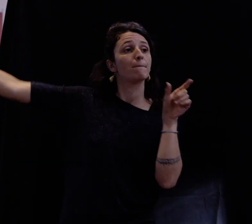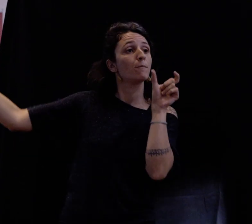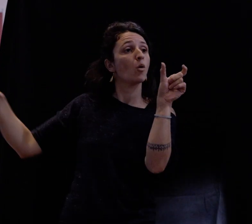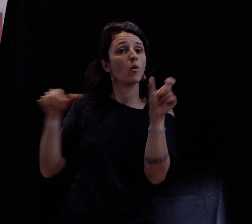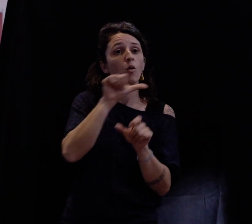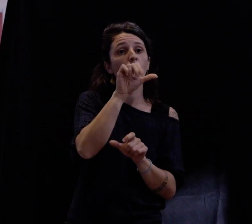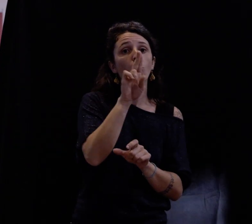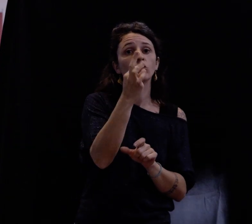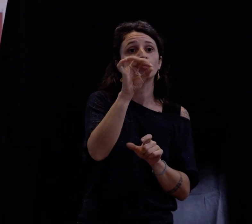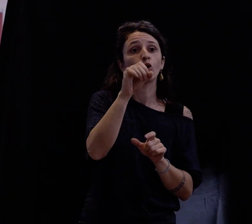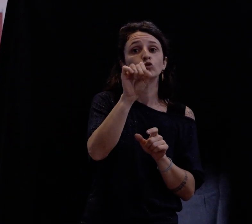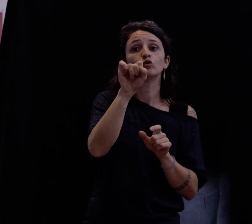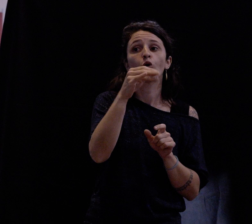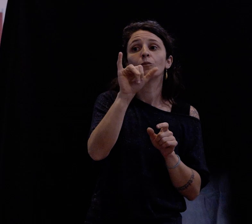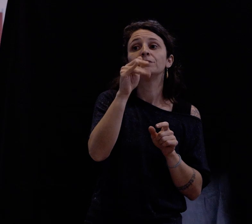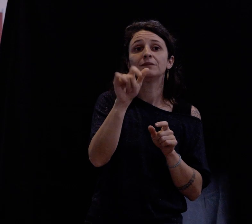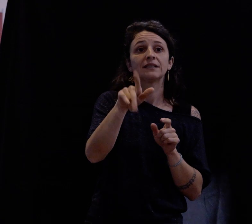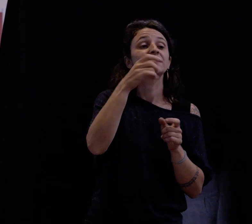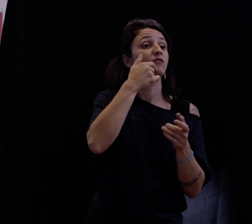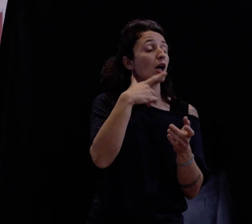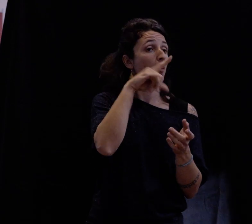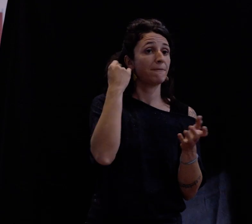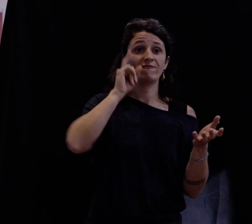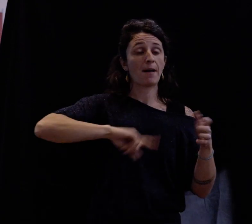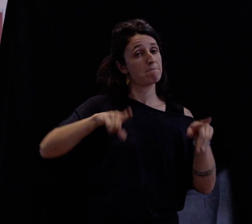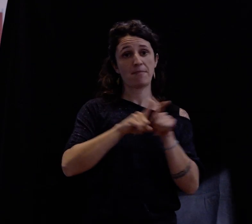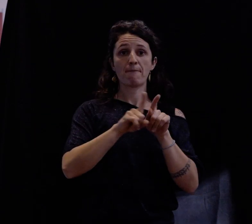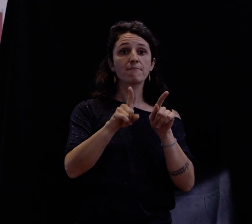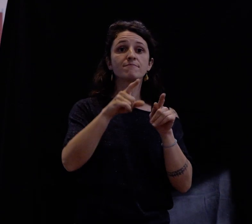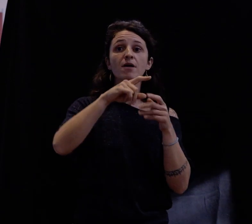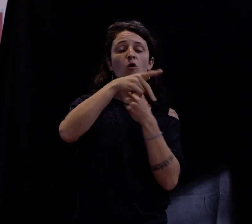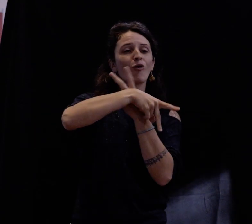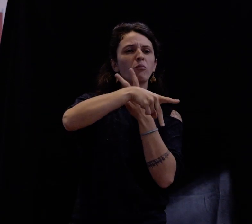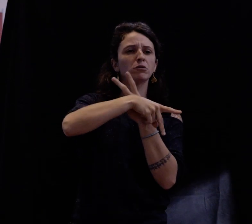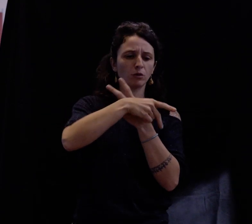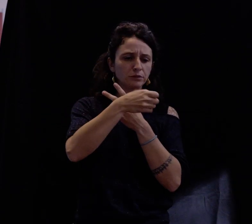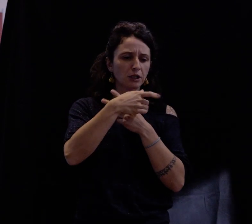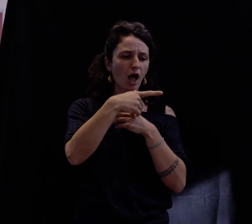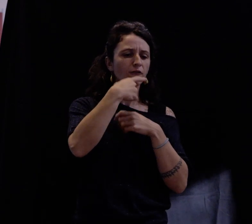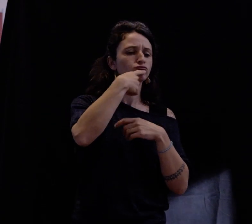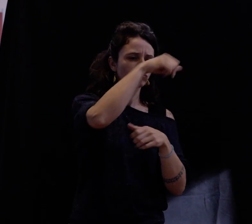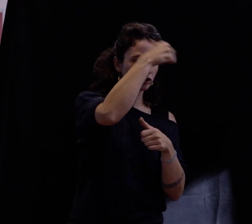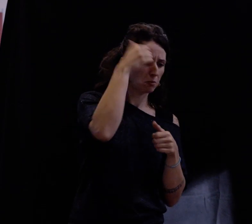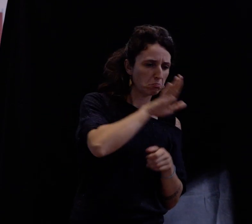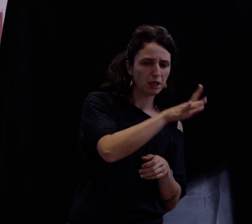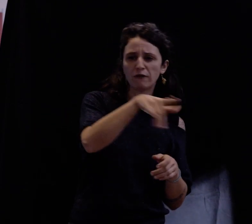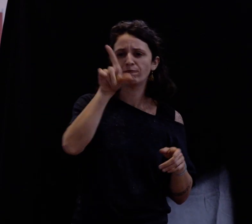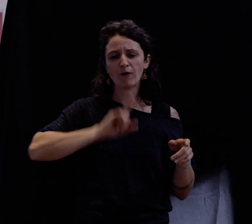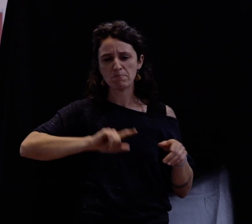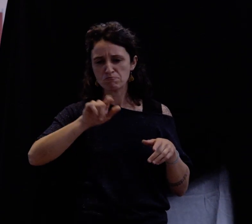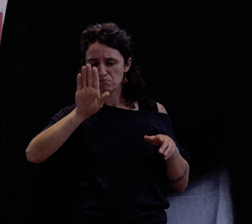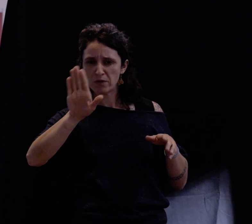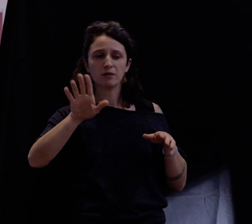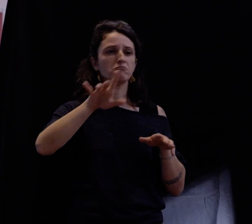que garçon-fille, c'est pareil, parce qu'en fait, on n'est pas sur les chromosomes qui disent si on est un garçon ou une fille, hein, on n'est pas sur les chromosomes X et Y. Donc